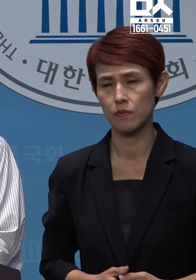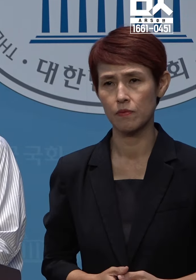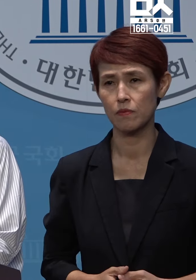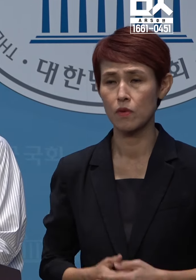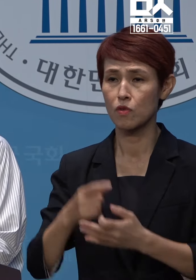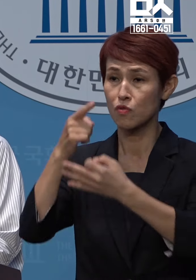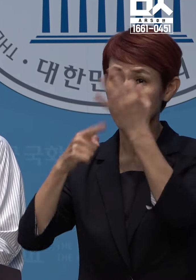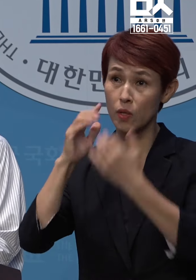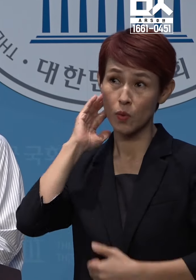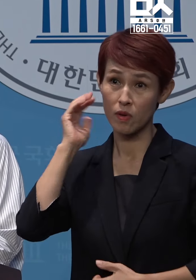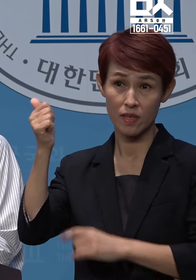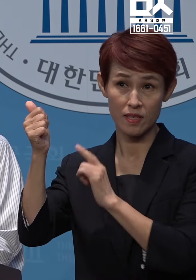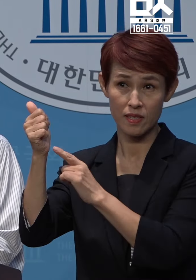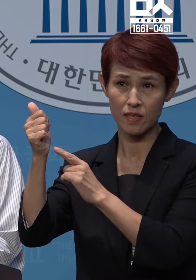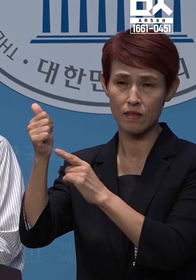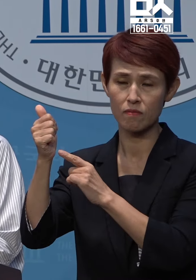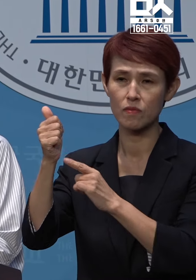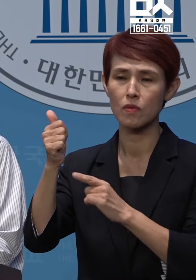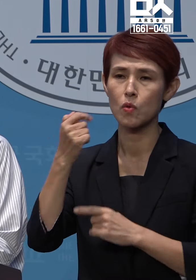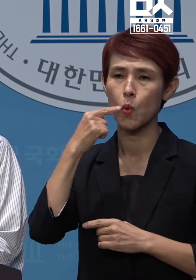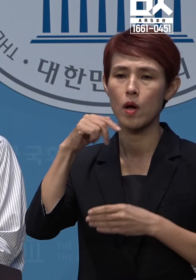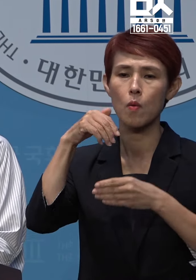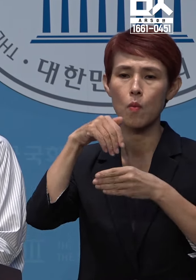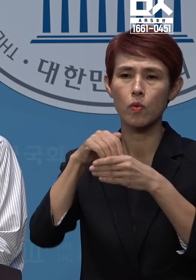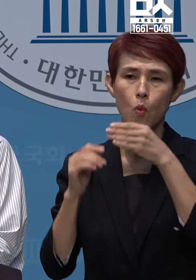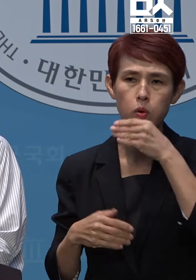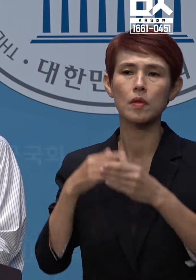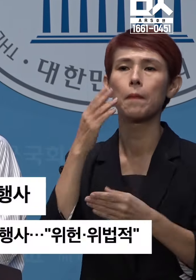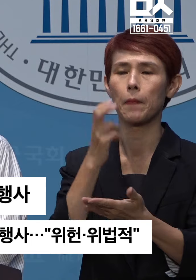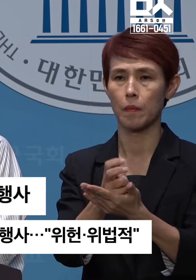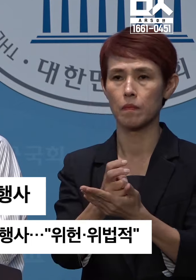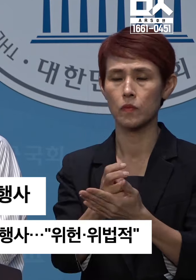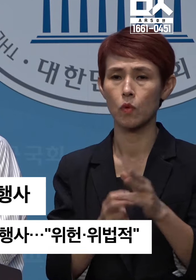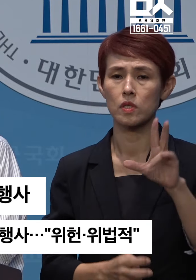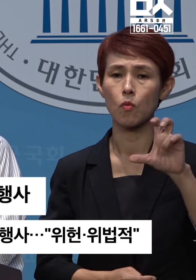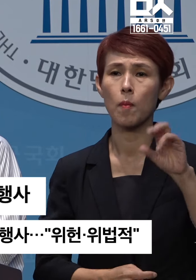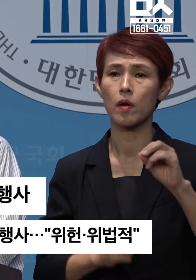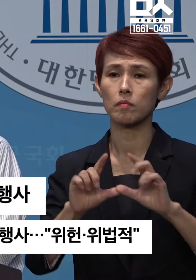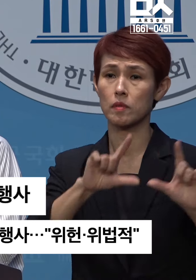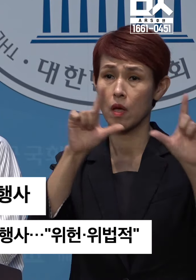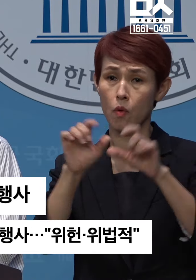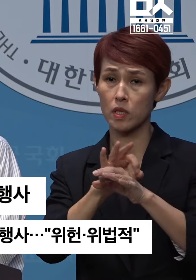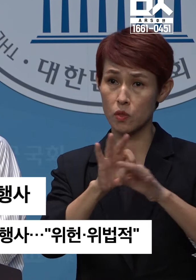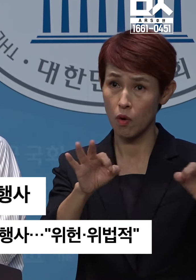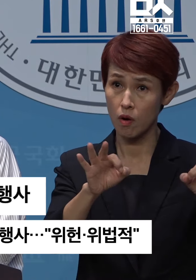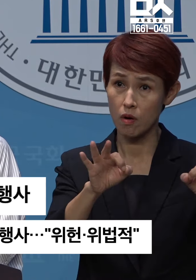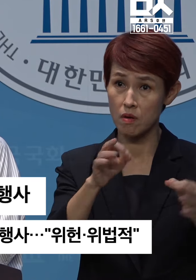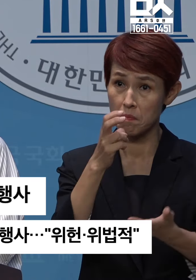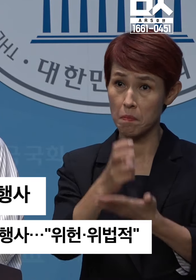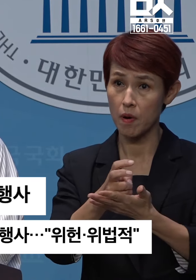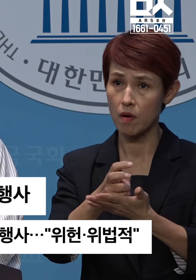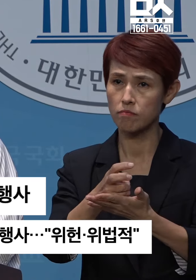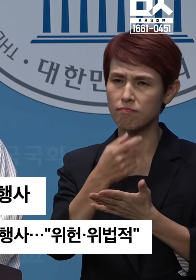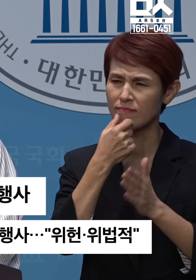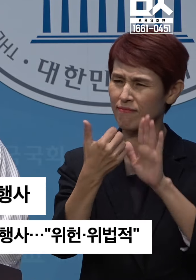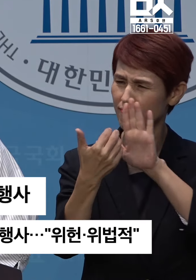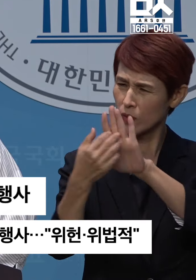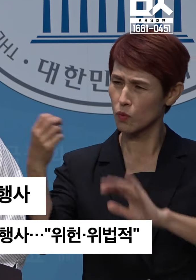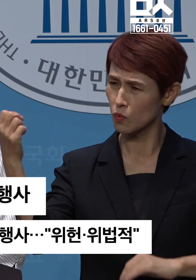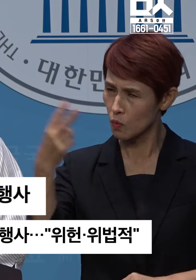윤석열 대통령이 오늘 노란봉투법 그리고 25만 원 민생회복 지원금 지급법 대해